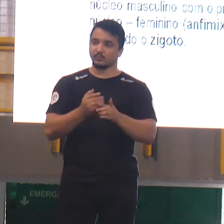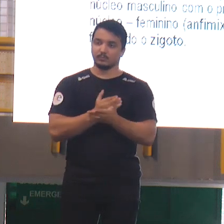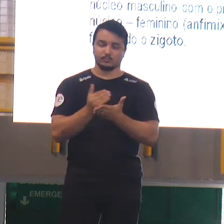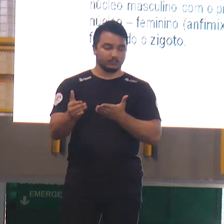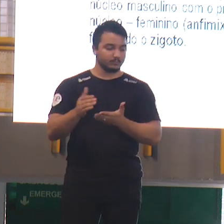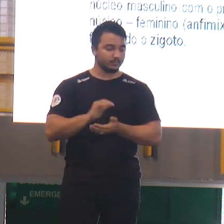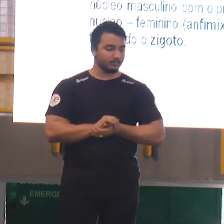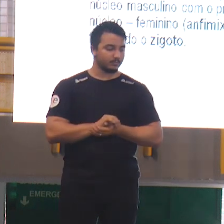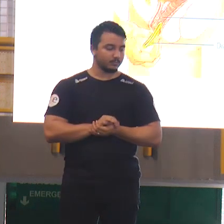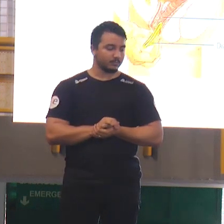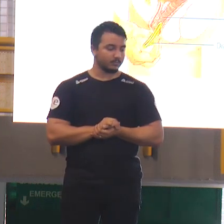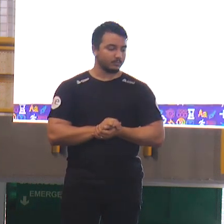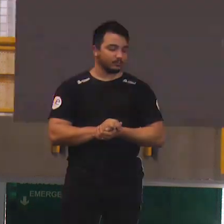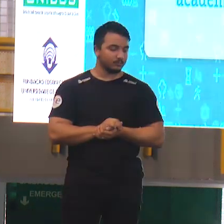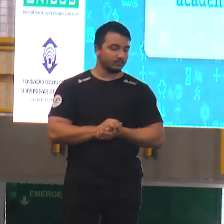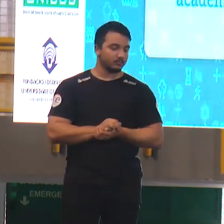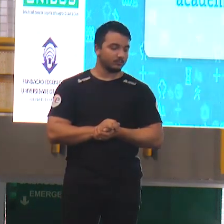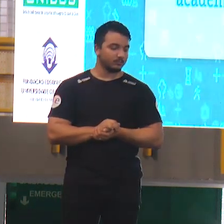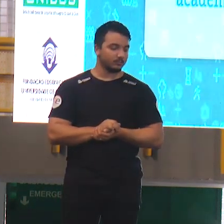Vai passar?